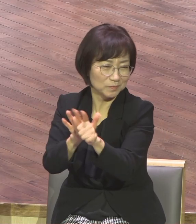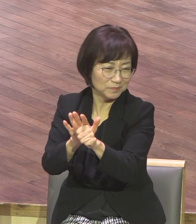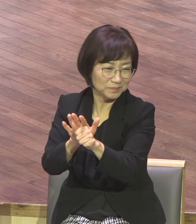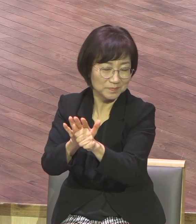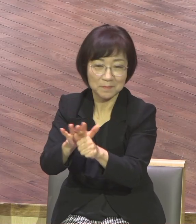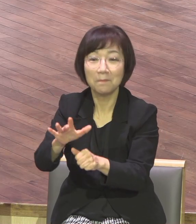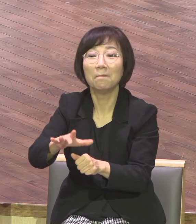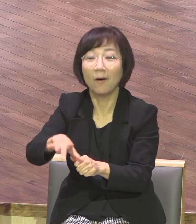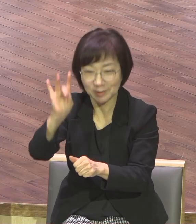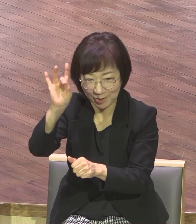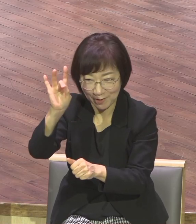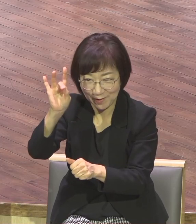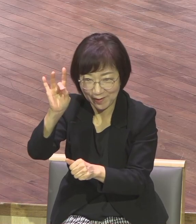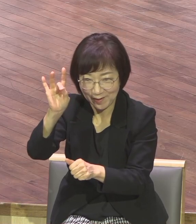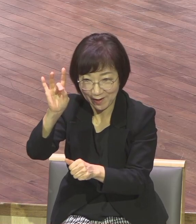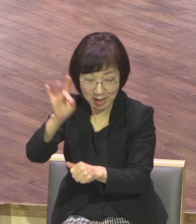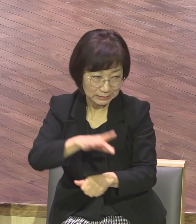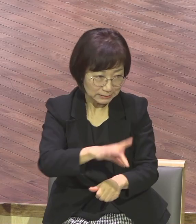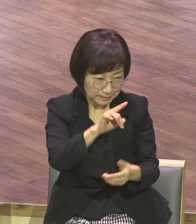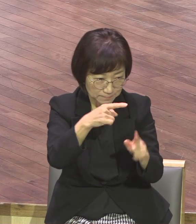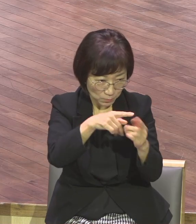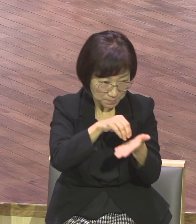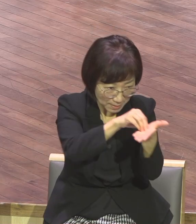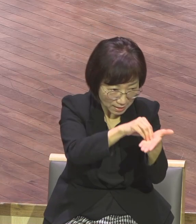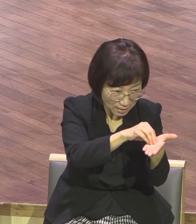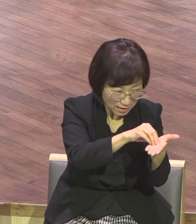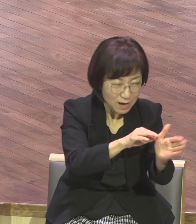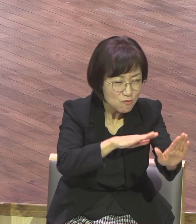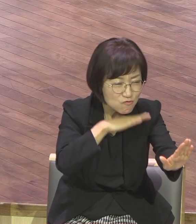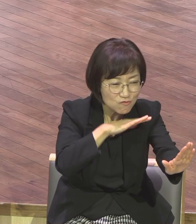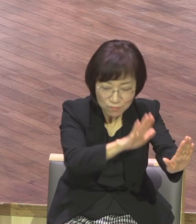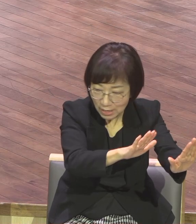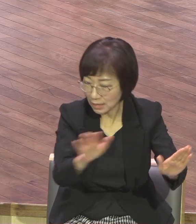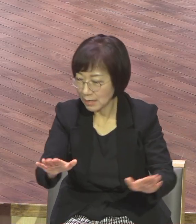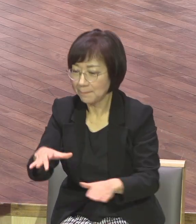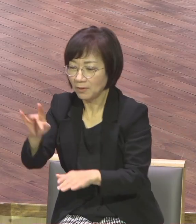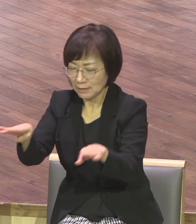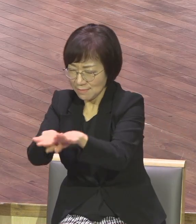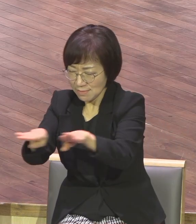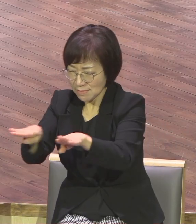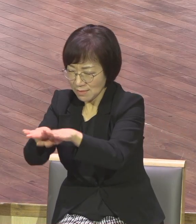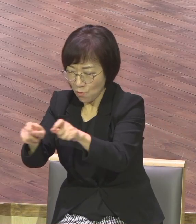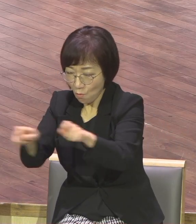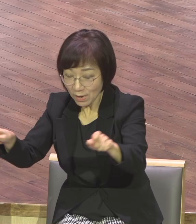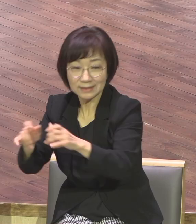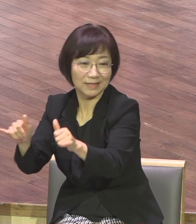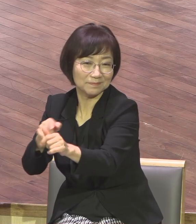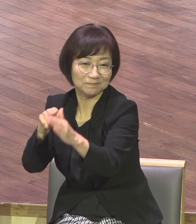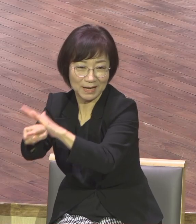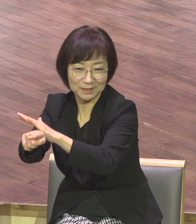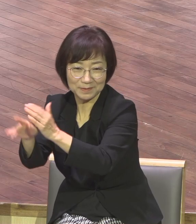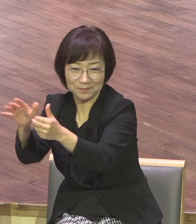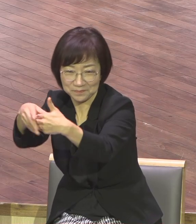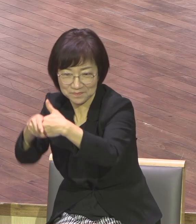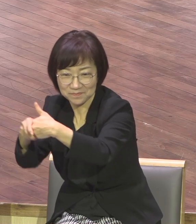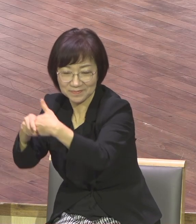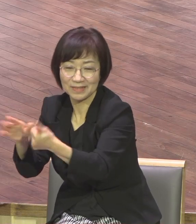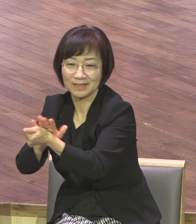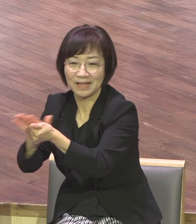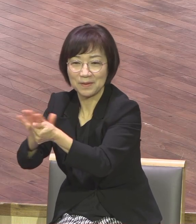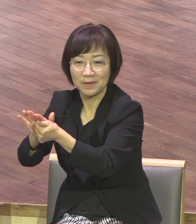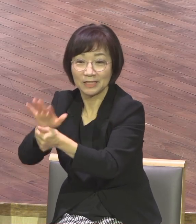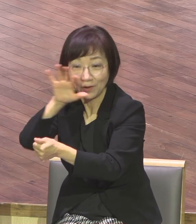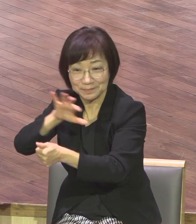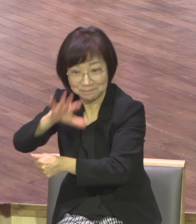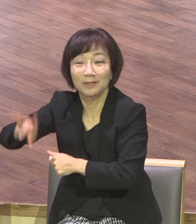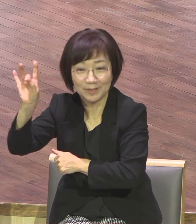중요하다. 그래서 이 부분에 먼저 좀 집중해봐라 라고 하는 그런 말씀입니다. 자, 이것이 앞으로 이렇게